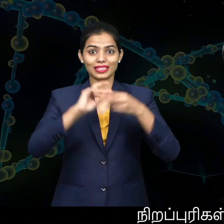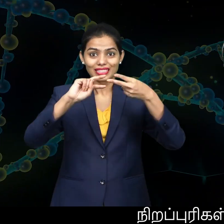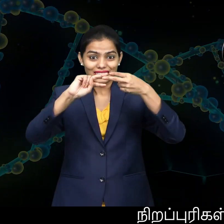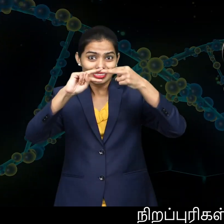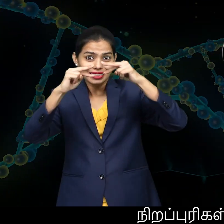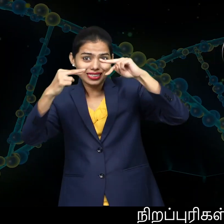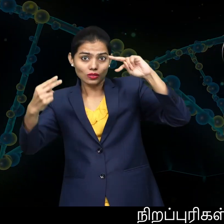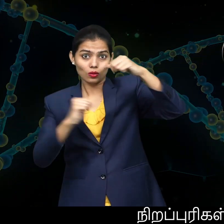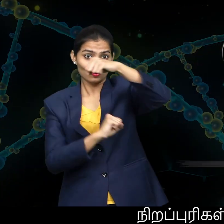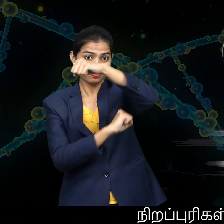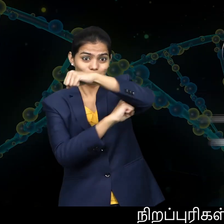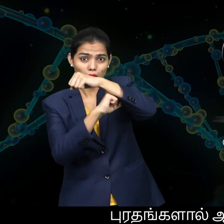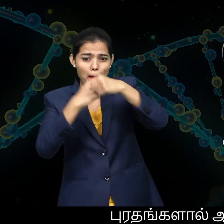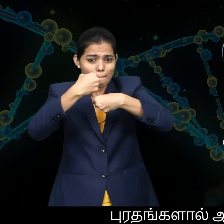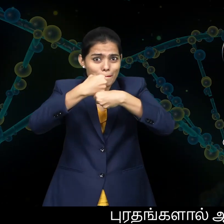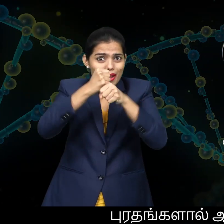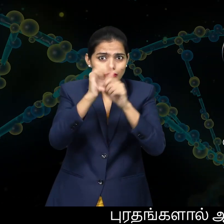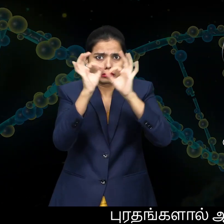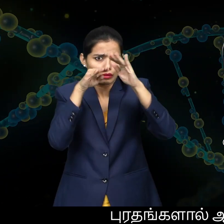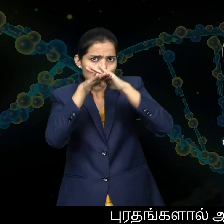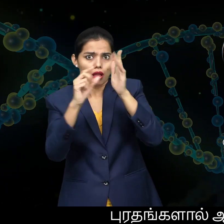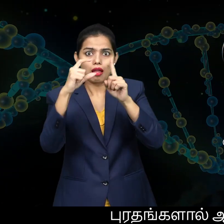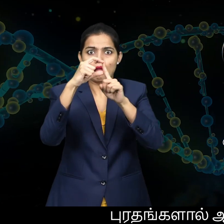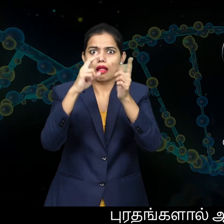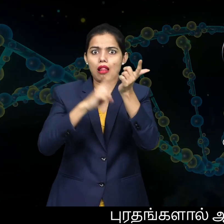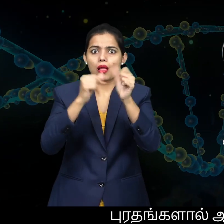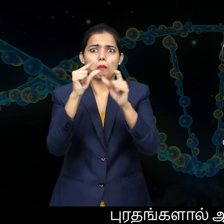நிறப்புரிகள் DNA மற்றும் புரதங்களால் ஆன கட்டமைப்புகள்.